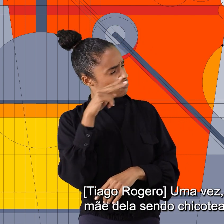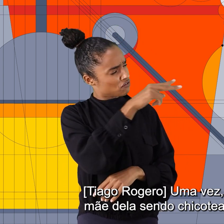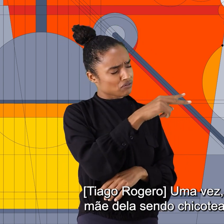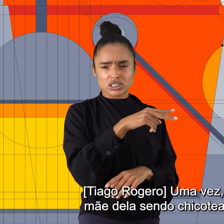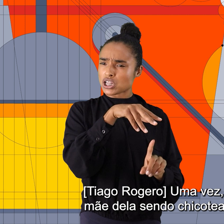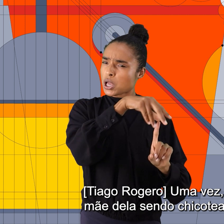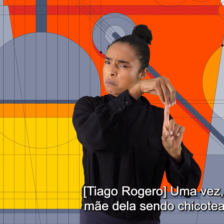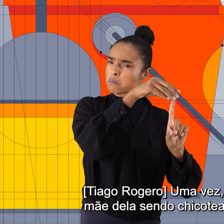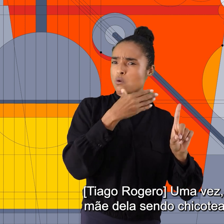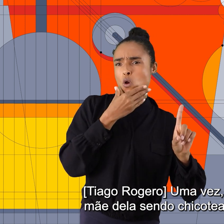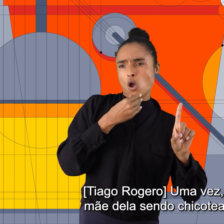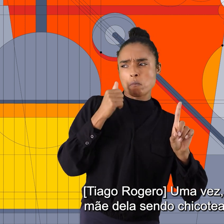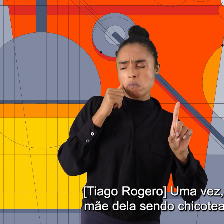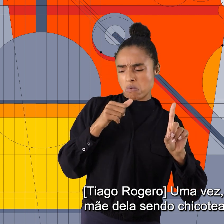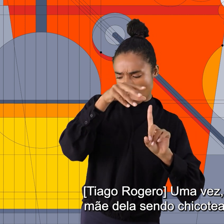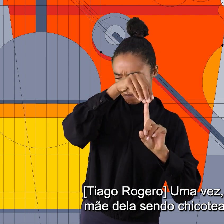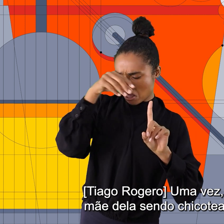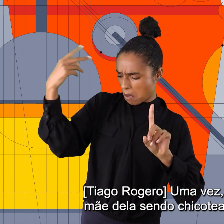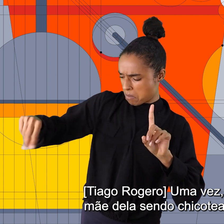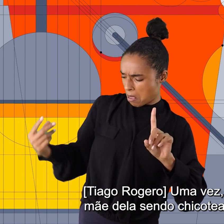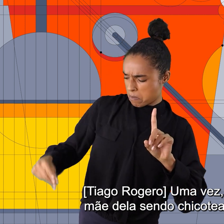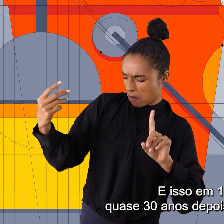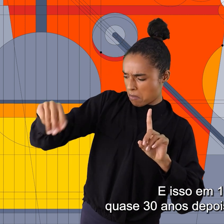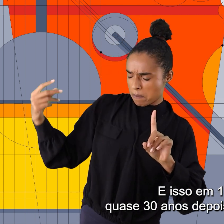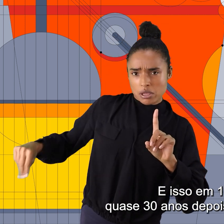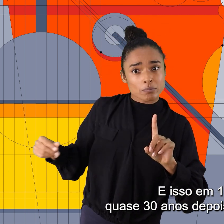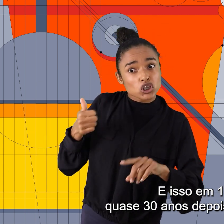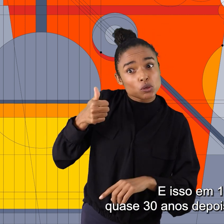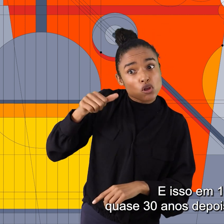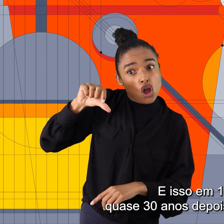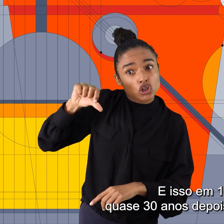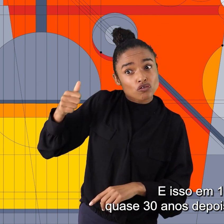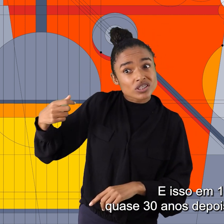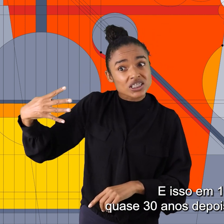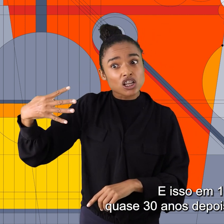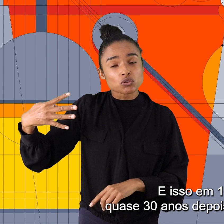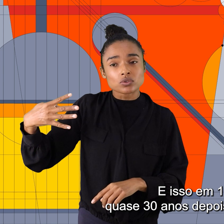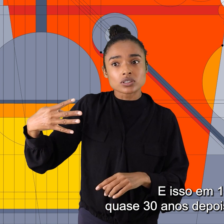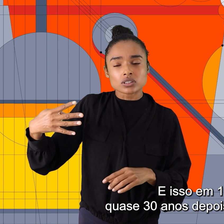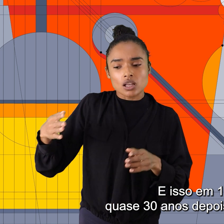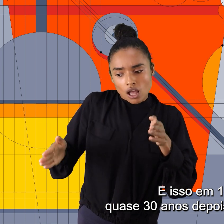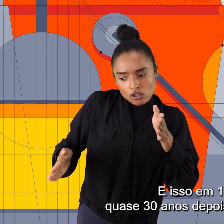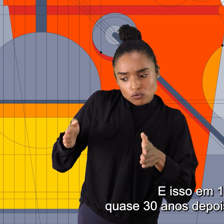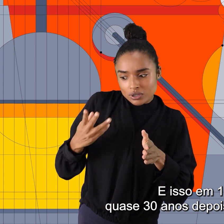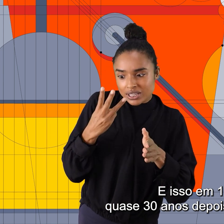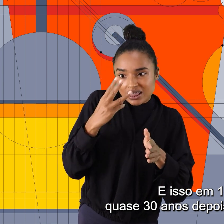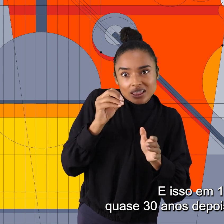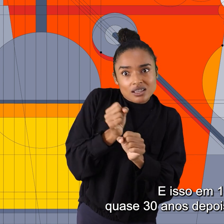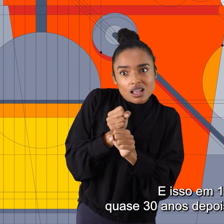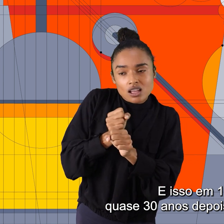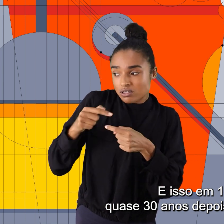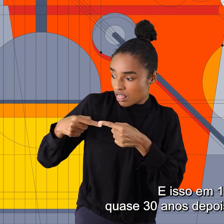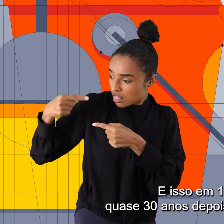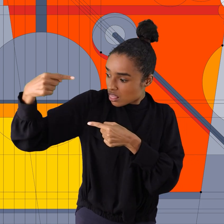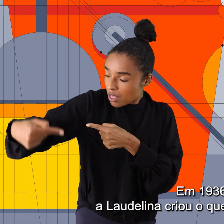a mãe dela sendo chicoteada pelos patrões. E isso em 1914, quase 30 anos depois da